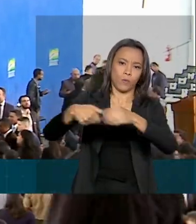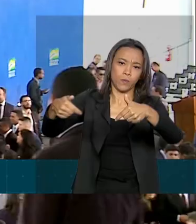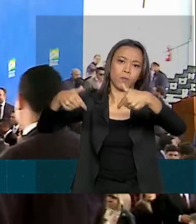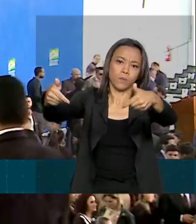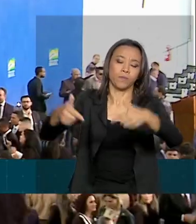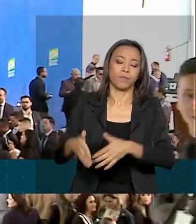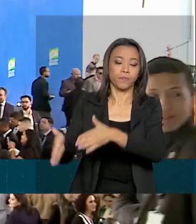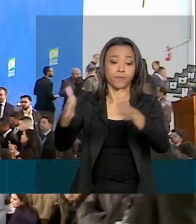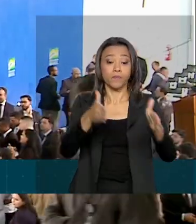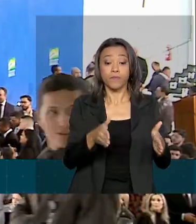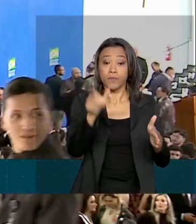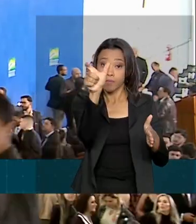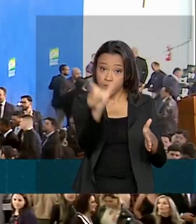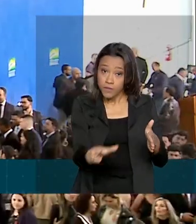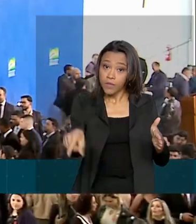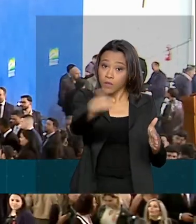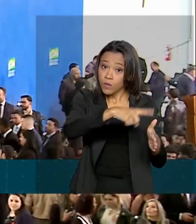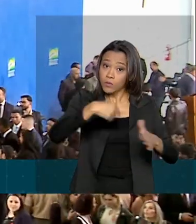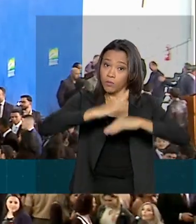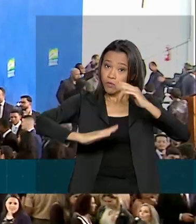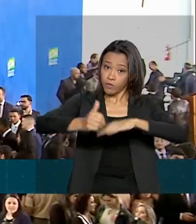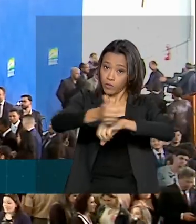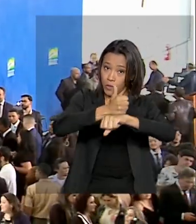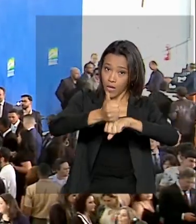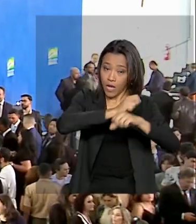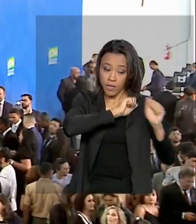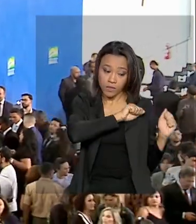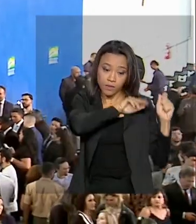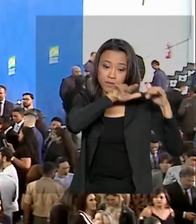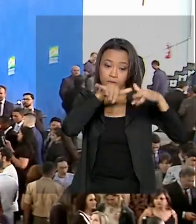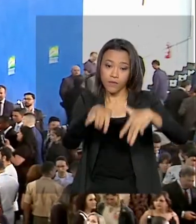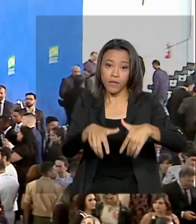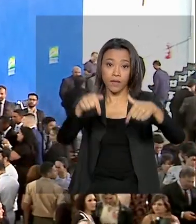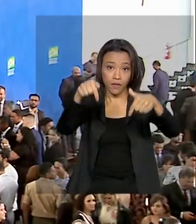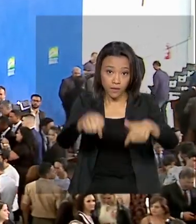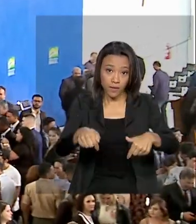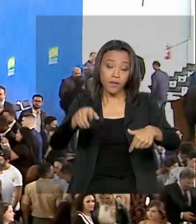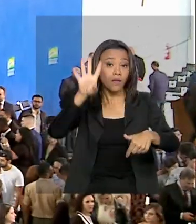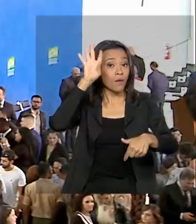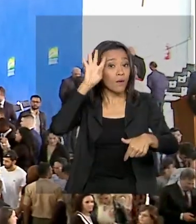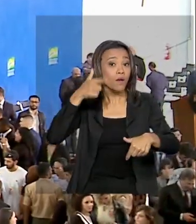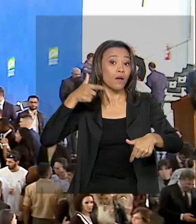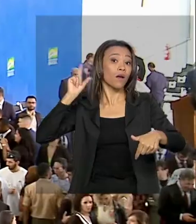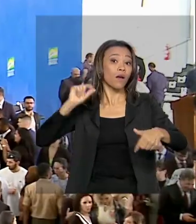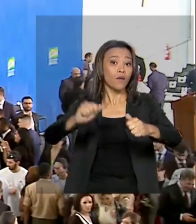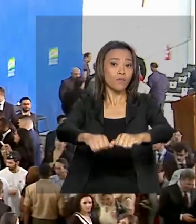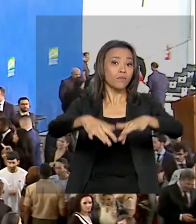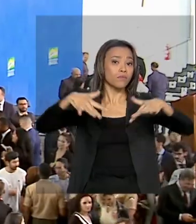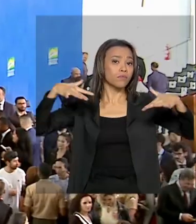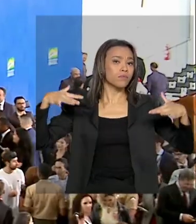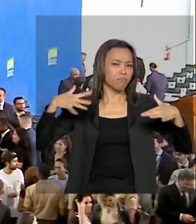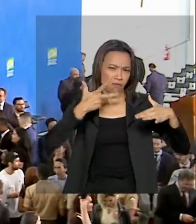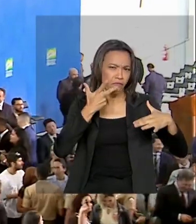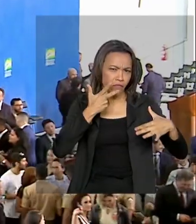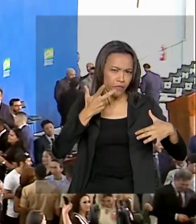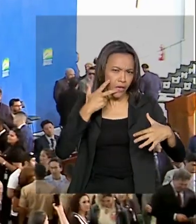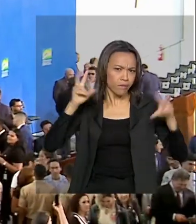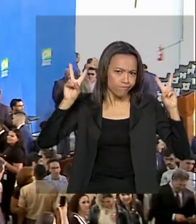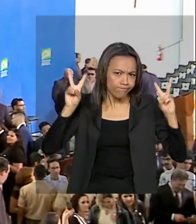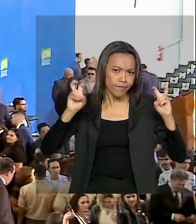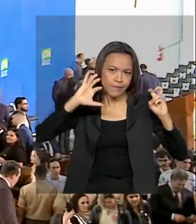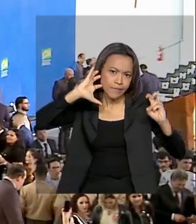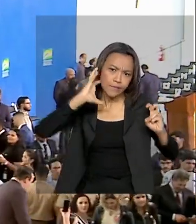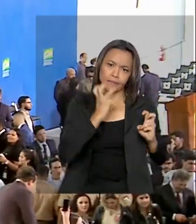artistas e produtores de eventos vieram ao Palácio do Planalto nesta quarta-feira para falar de coisa séria. Eles